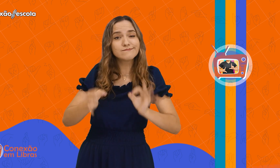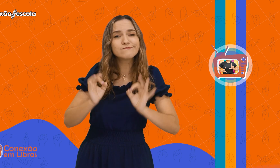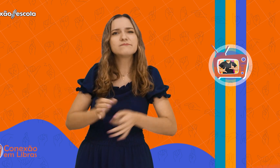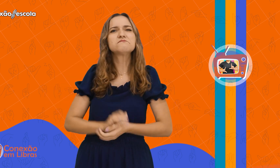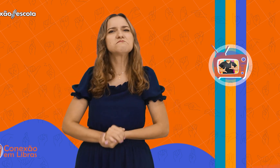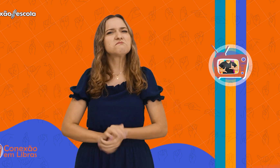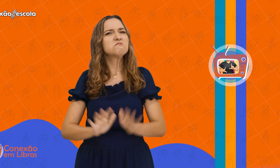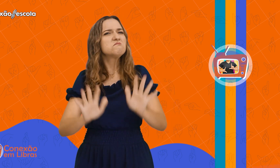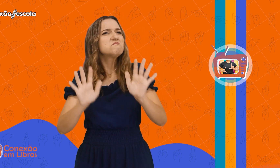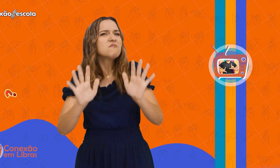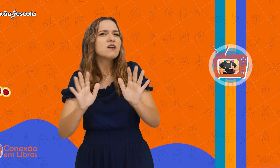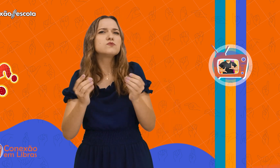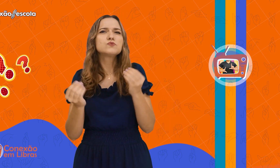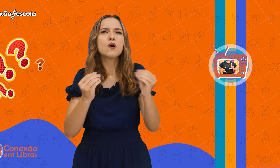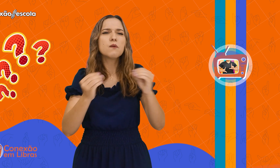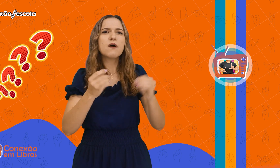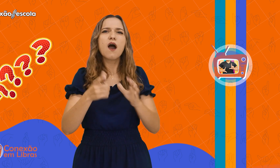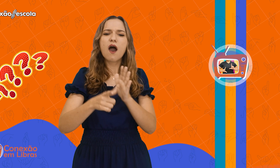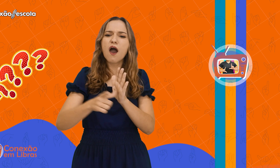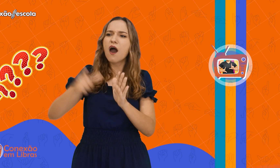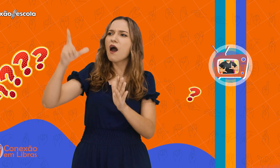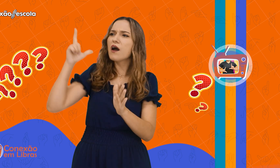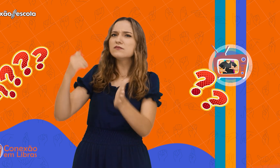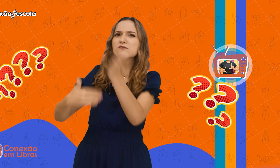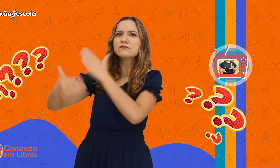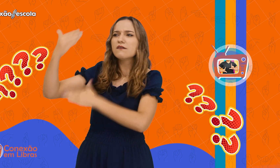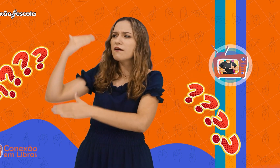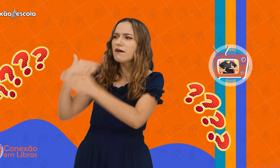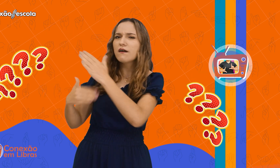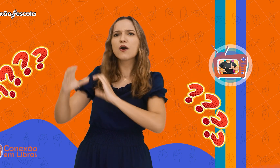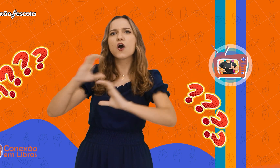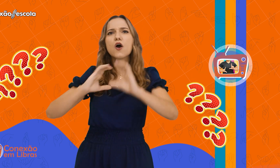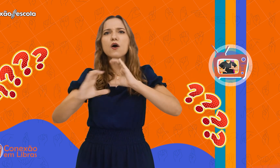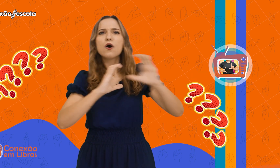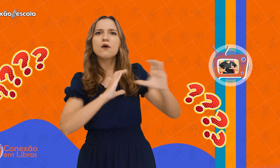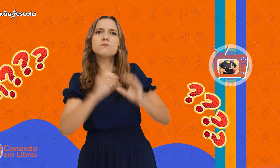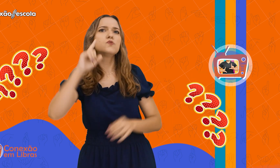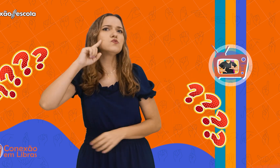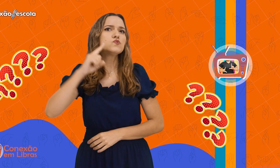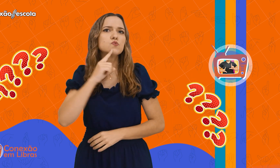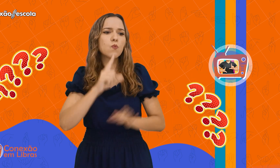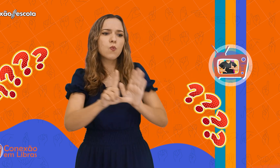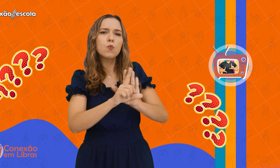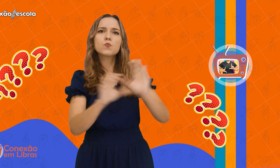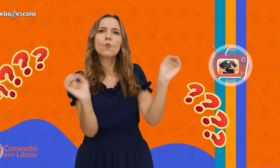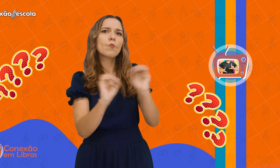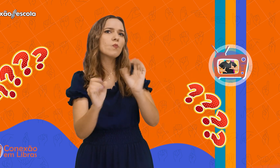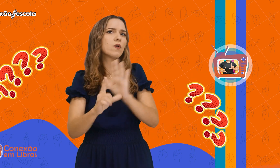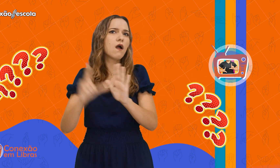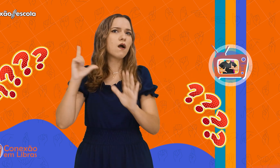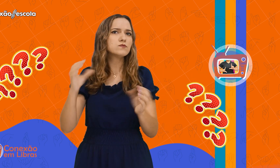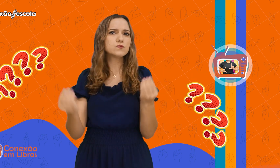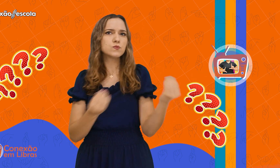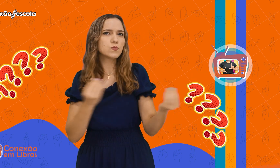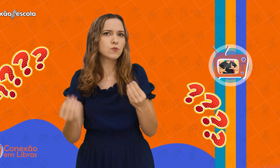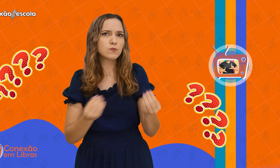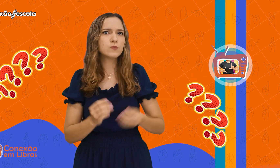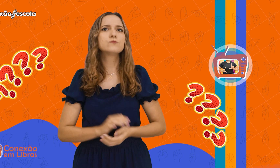tempo? Mas como era a comunicação das pessoas surdas antes da regulamentação da língua de